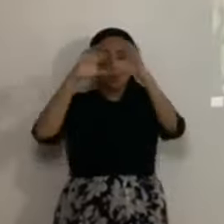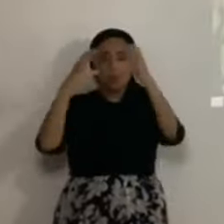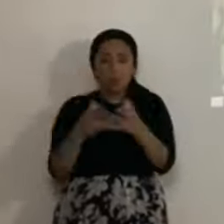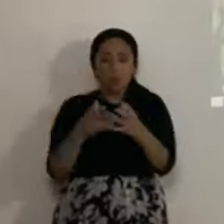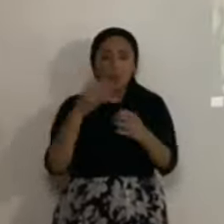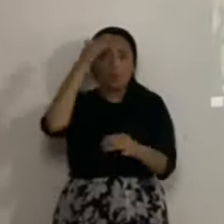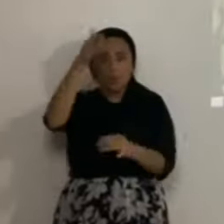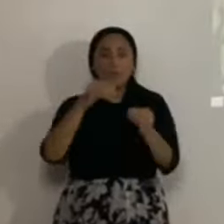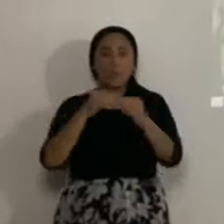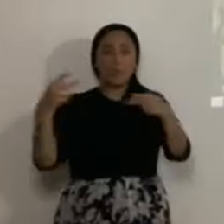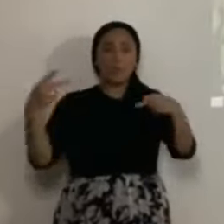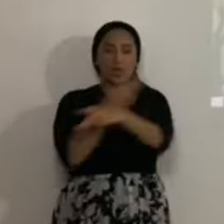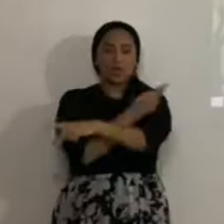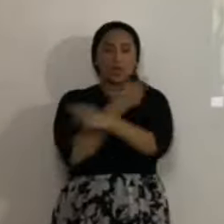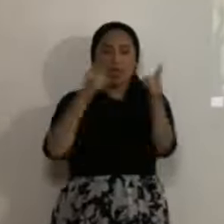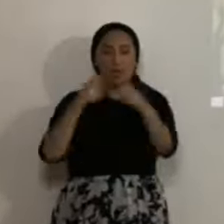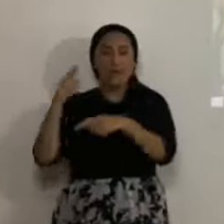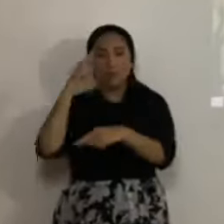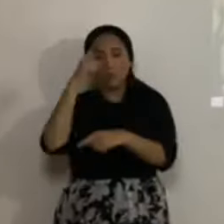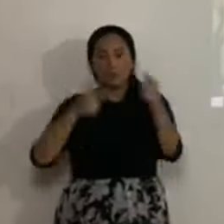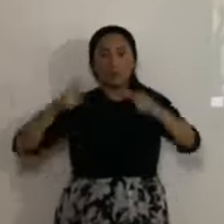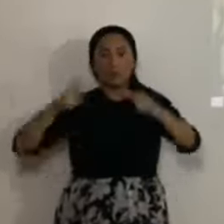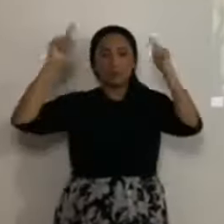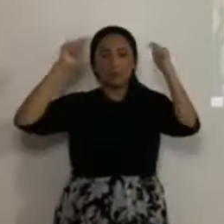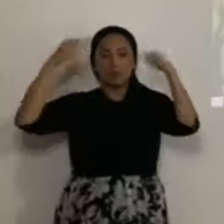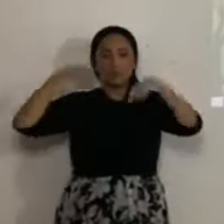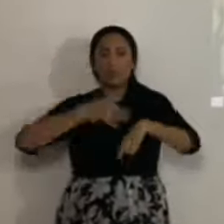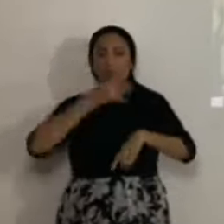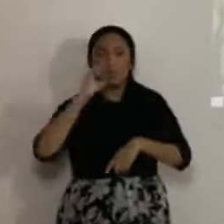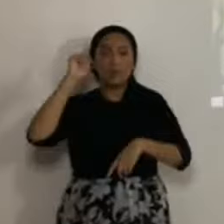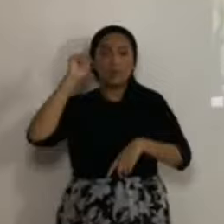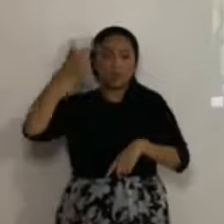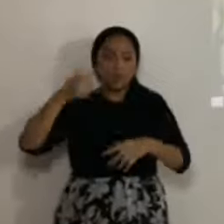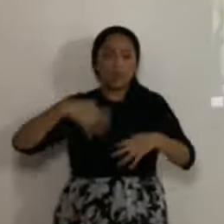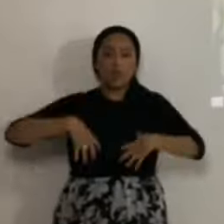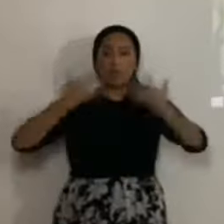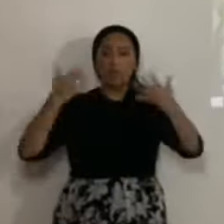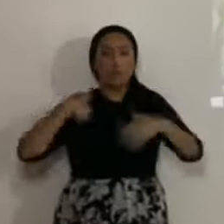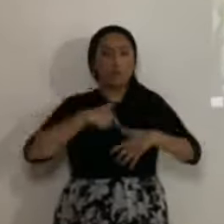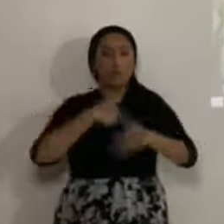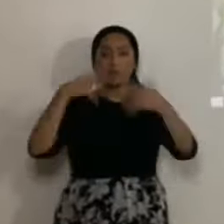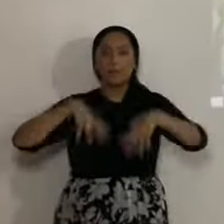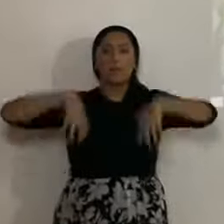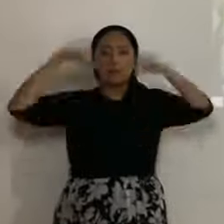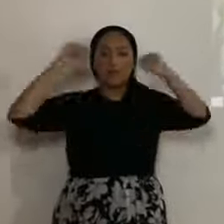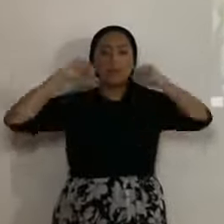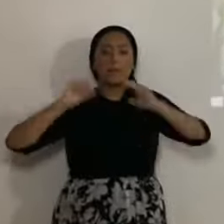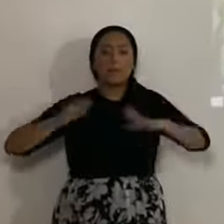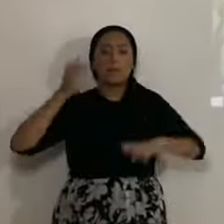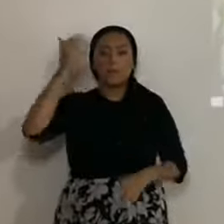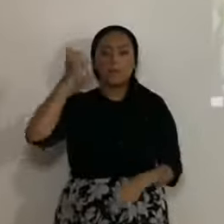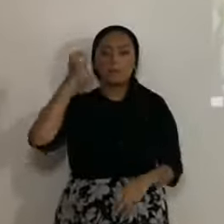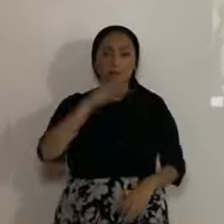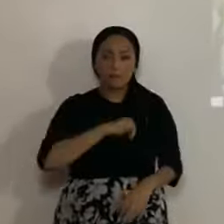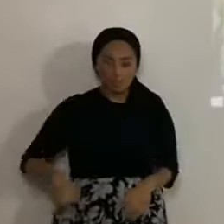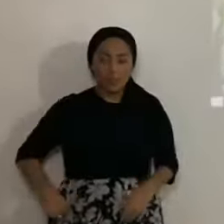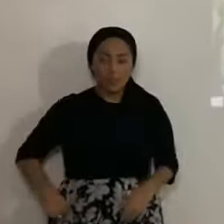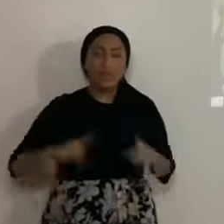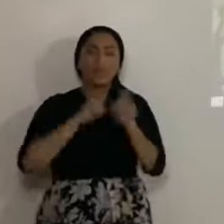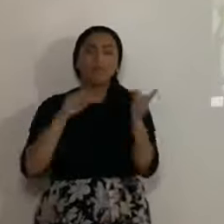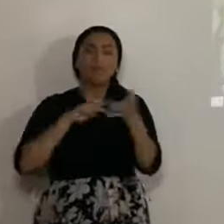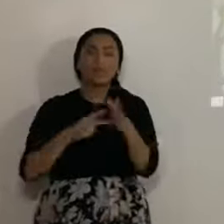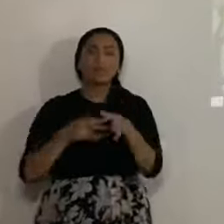sucederán cosas peores todavía porque viene la gran tribulación y después la ira y ya no estaremos aquí, bendito es Yeshua Mashiach. Pero